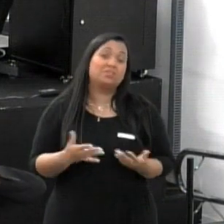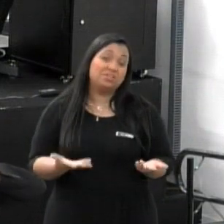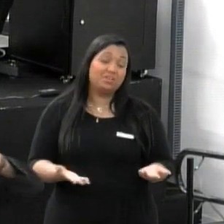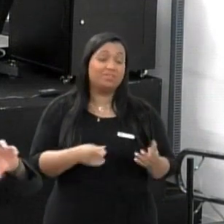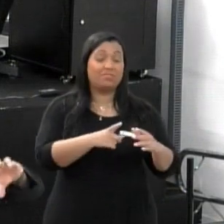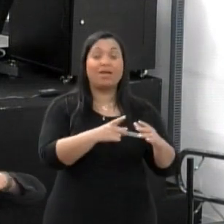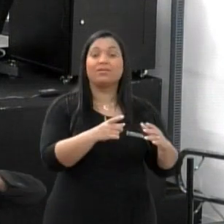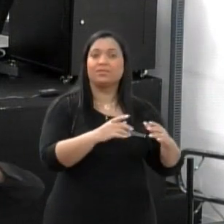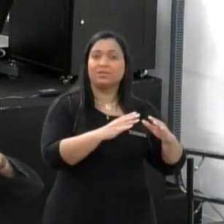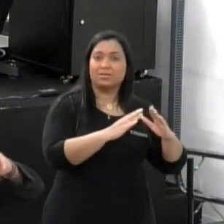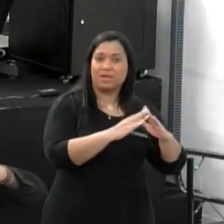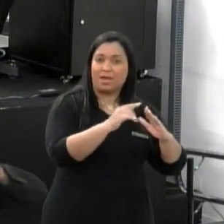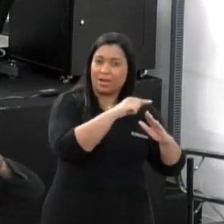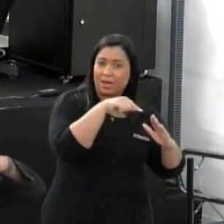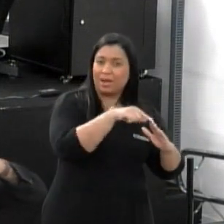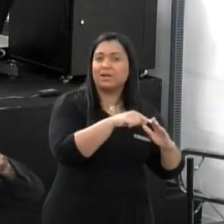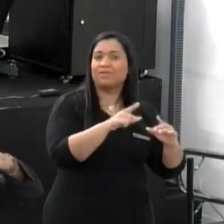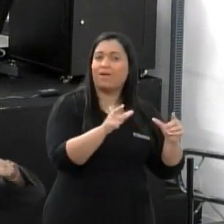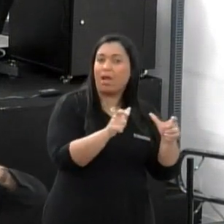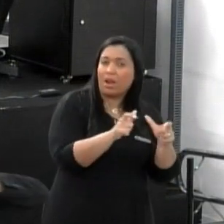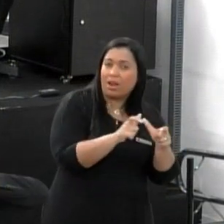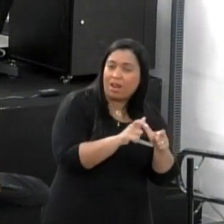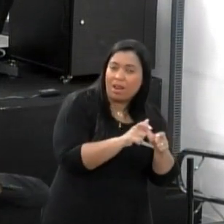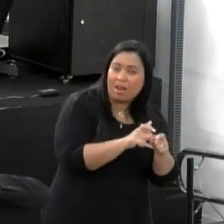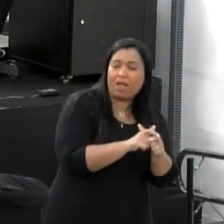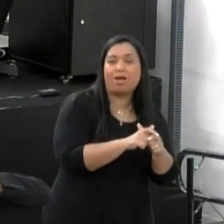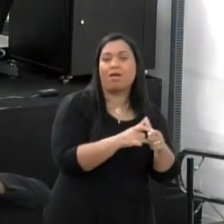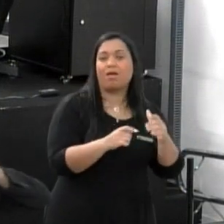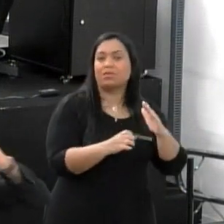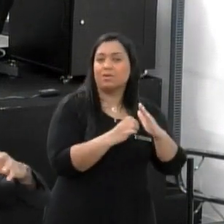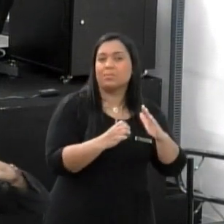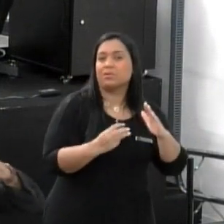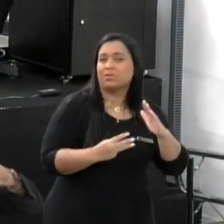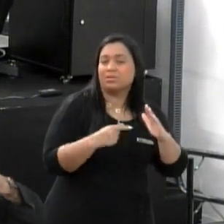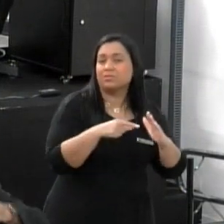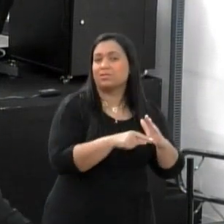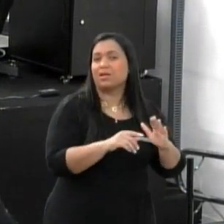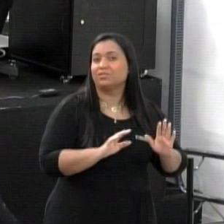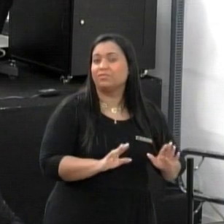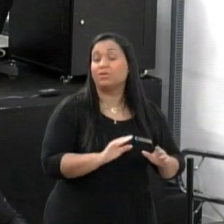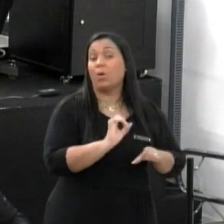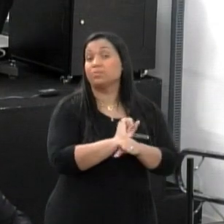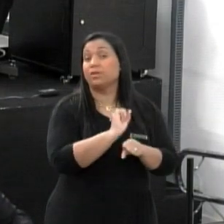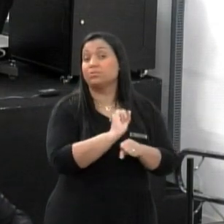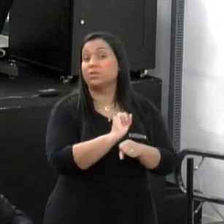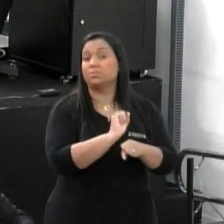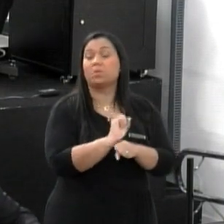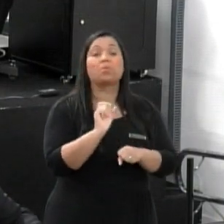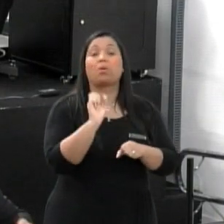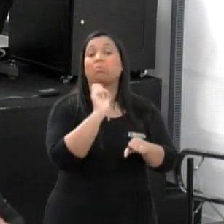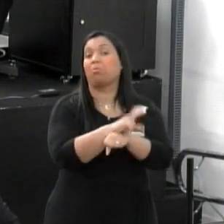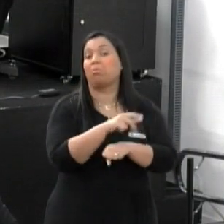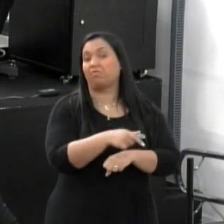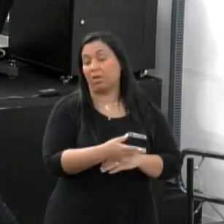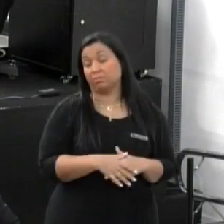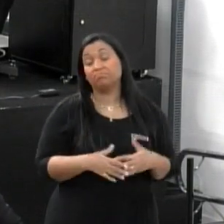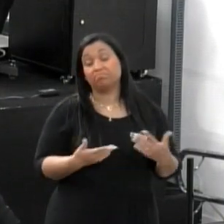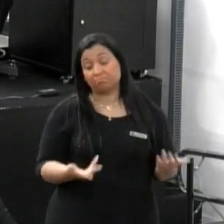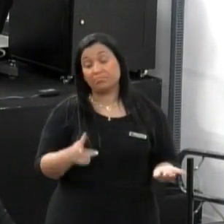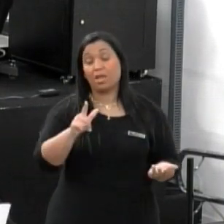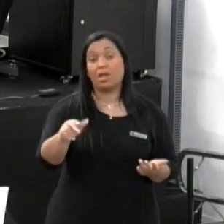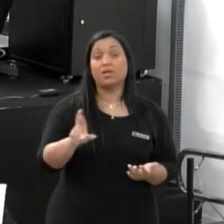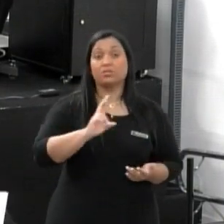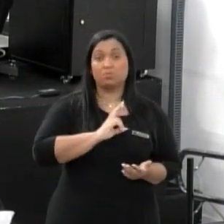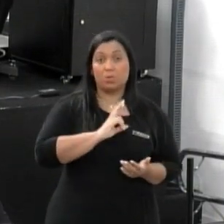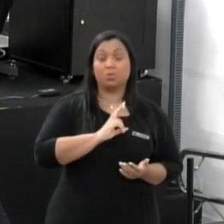desafogar essas roupas desses casos das pessoas terceira idade né que ficam na espera por uma vaga essa resposta